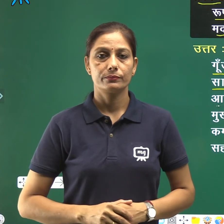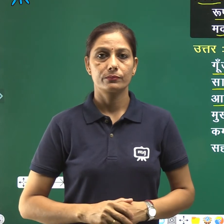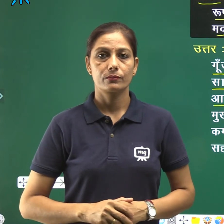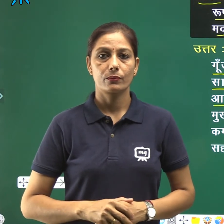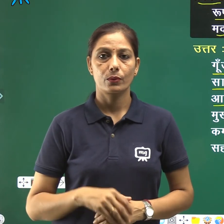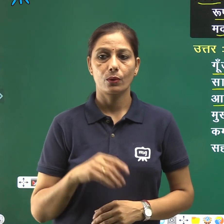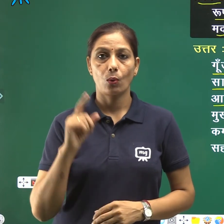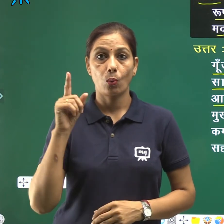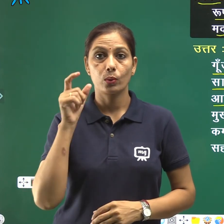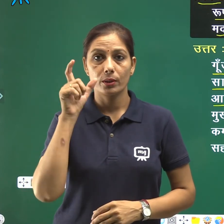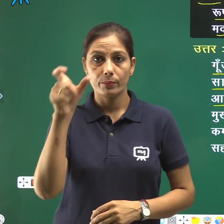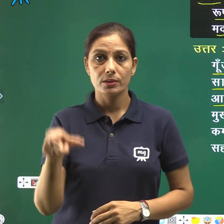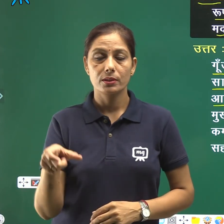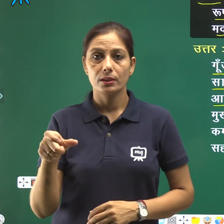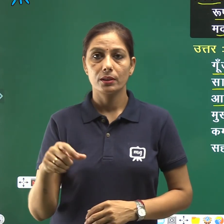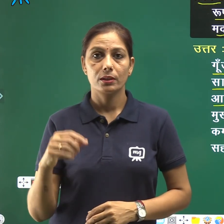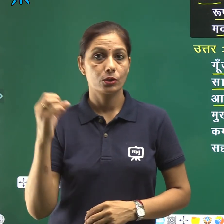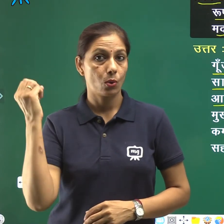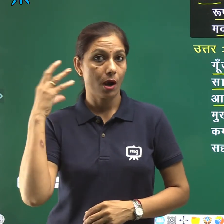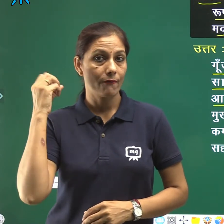उनकी आवाज का बल बढ़ाते हैं।